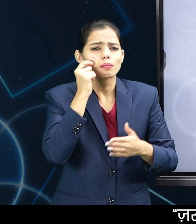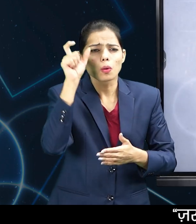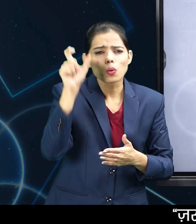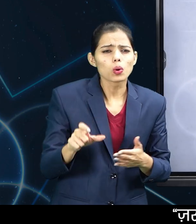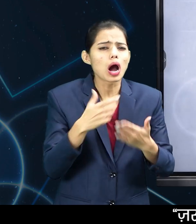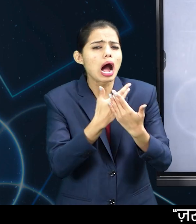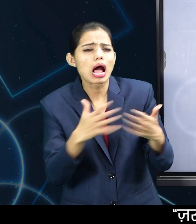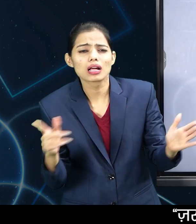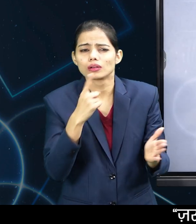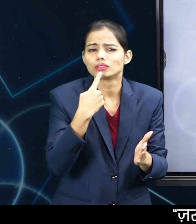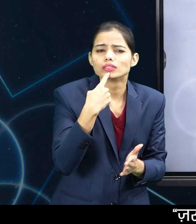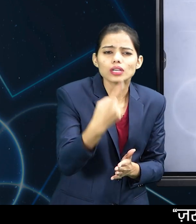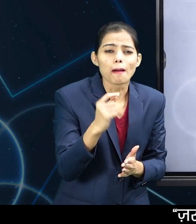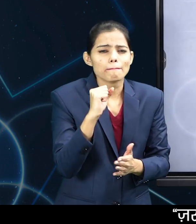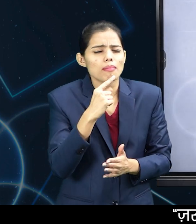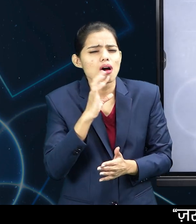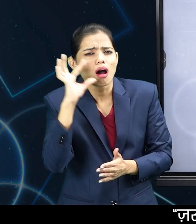जरूर, लेकिन इस कागज पर कहाँ?